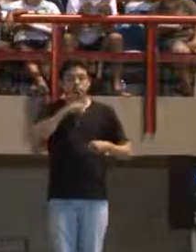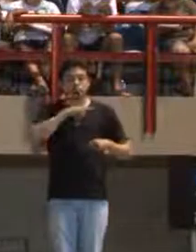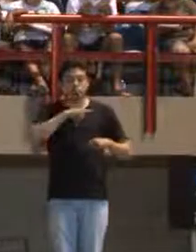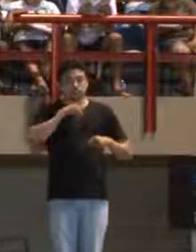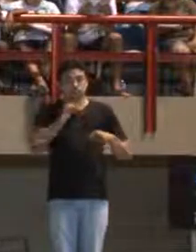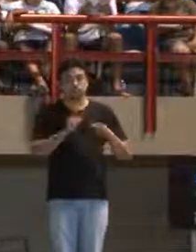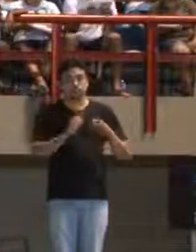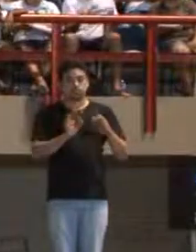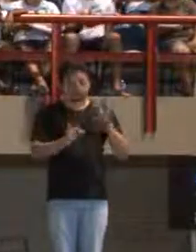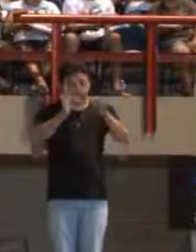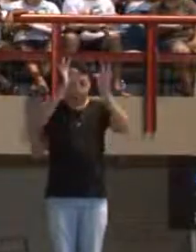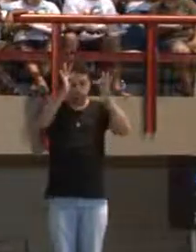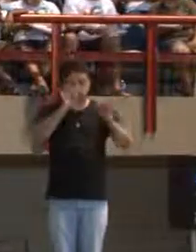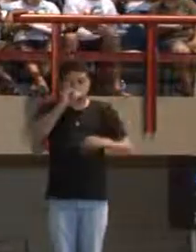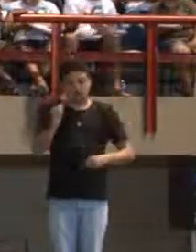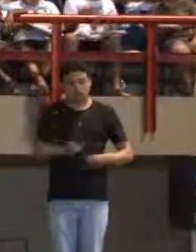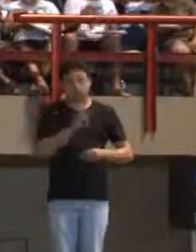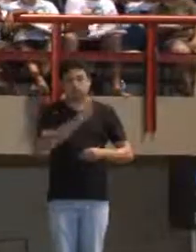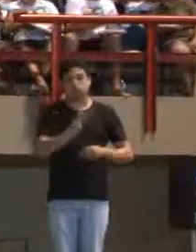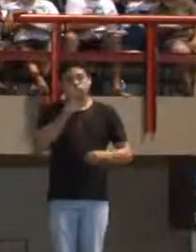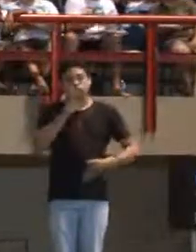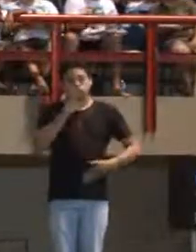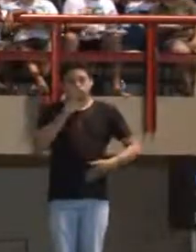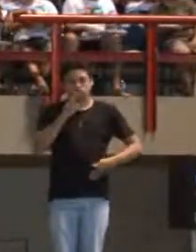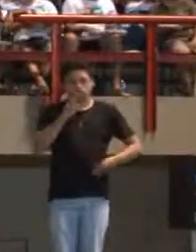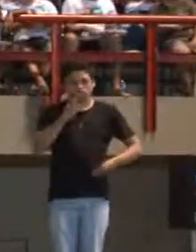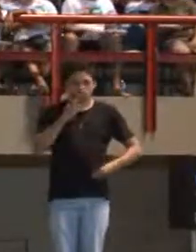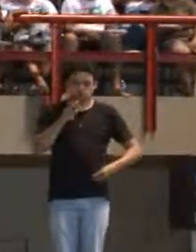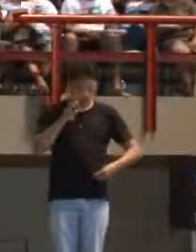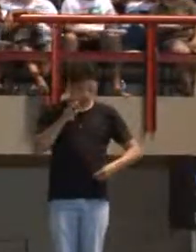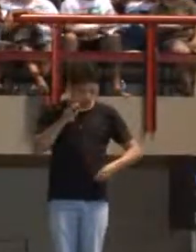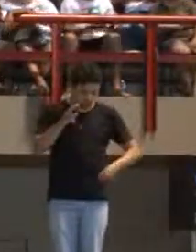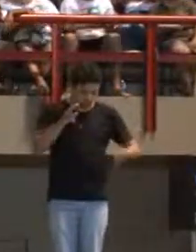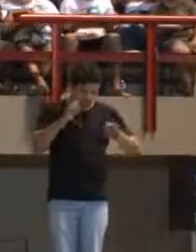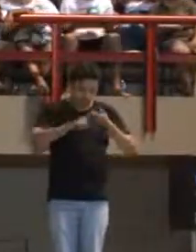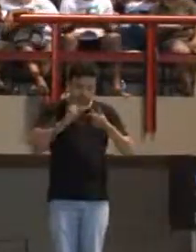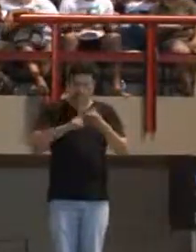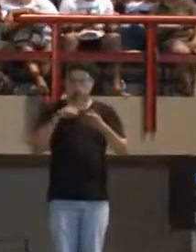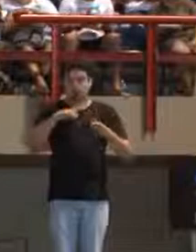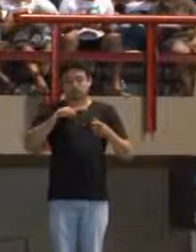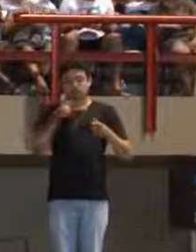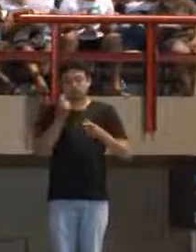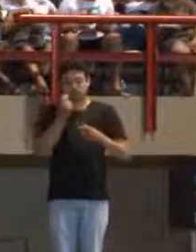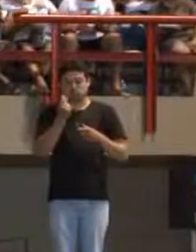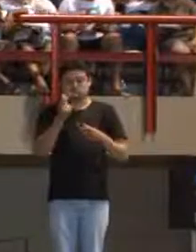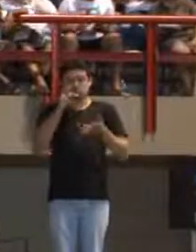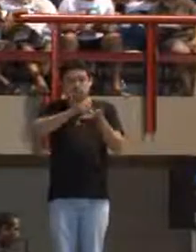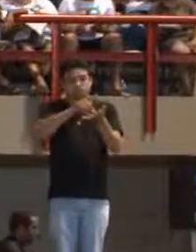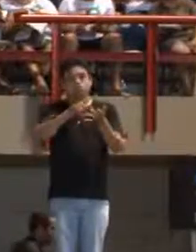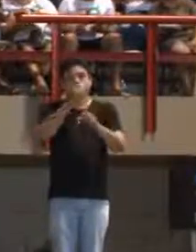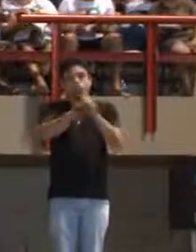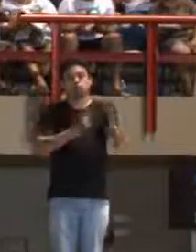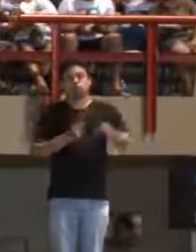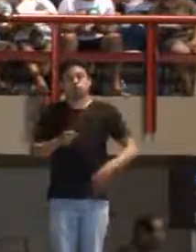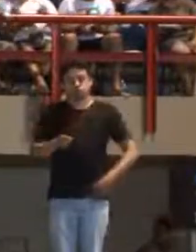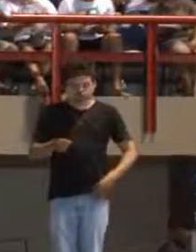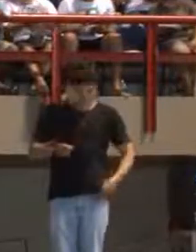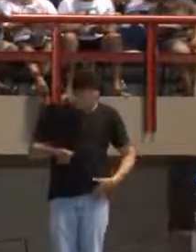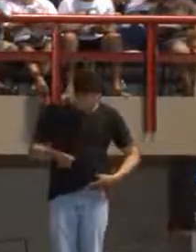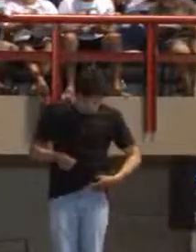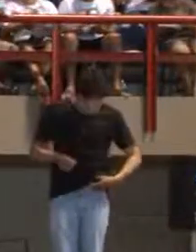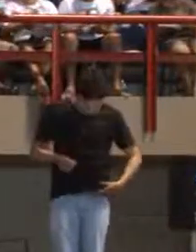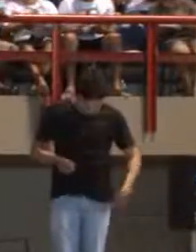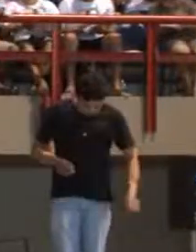desenvolver tecnologias para a utilização do hidrogênio, o que requer um investimento financeiro. Está verdadeiro ou está falso, gente? É assim, verdadeiro.